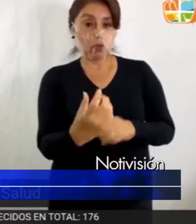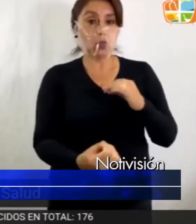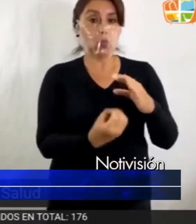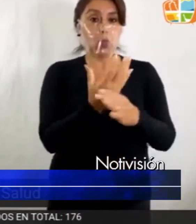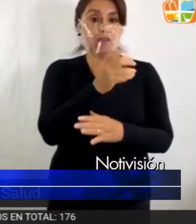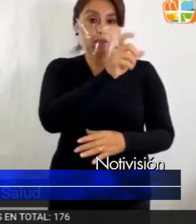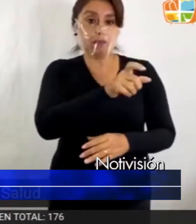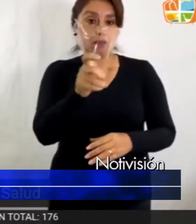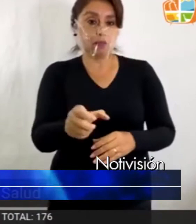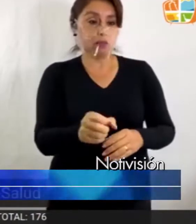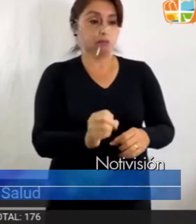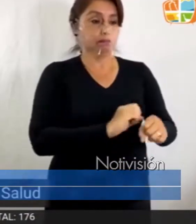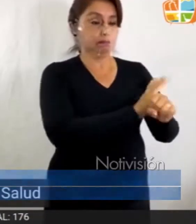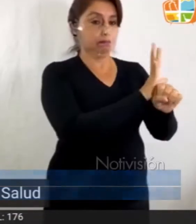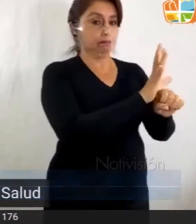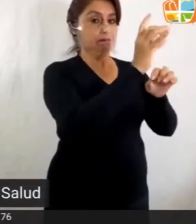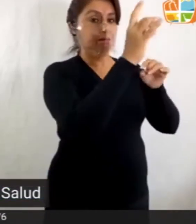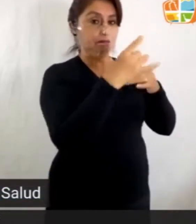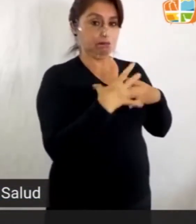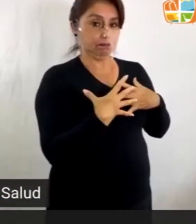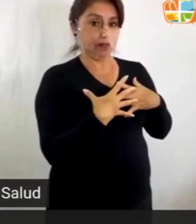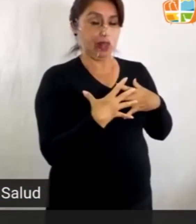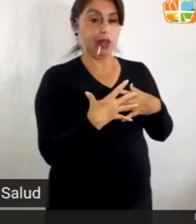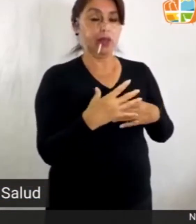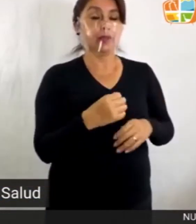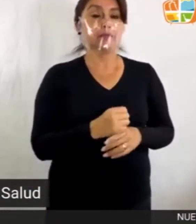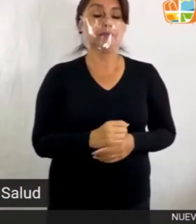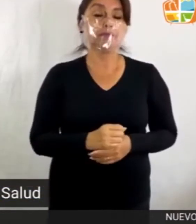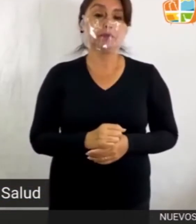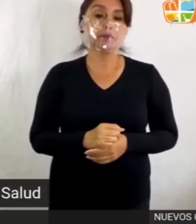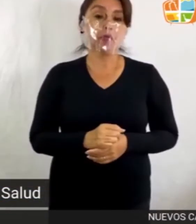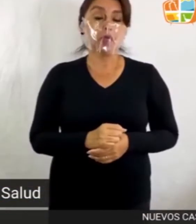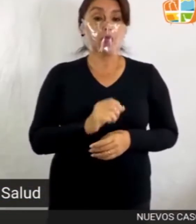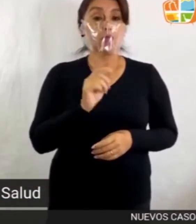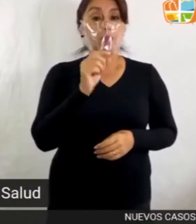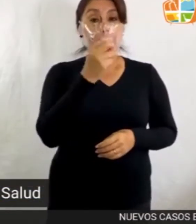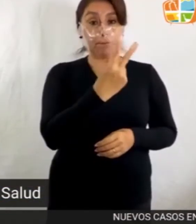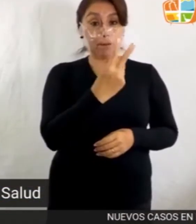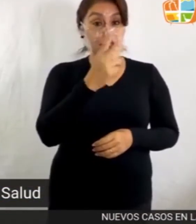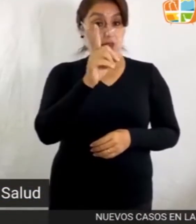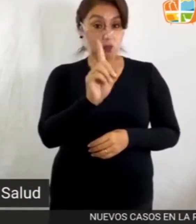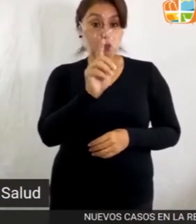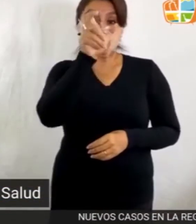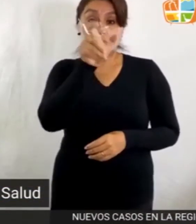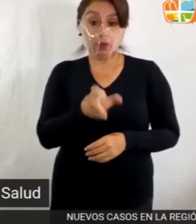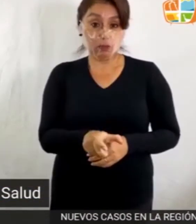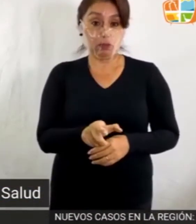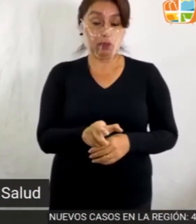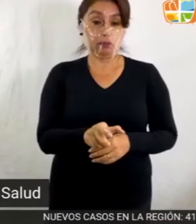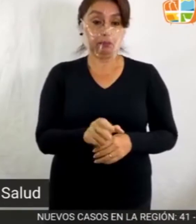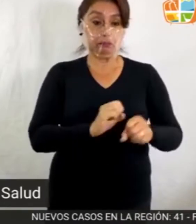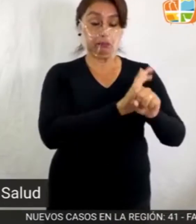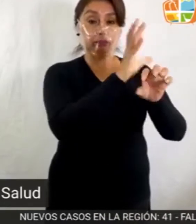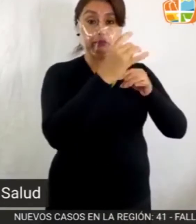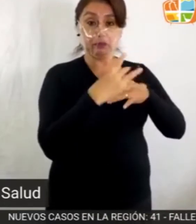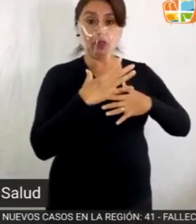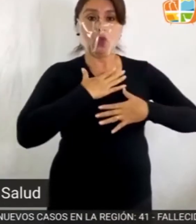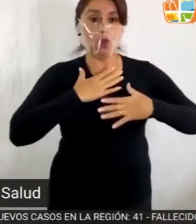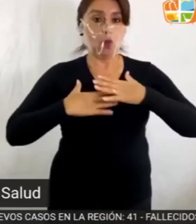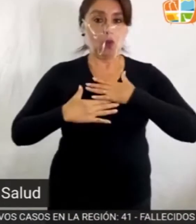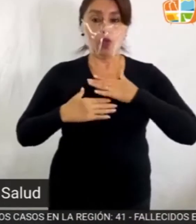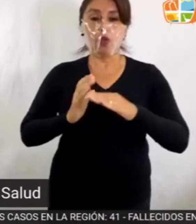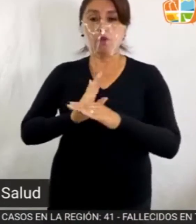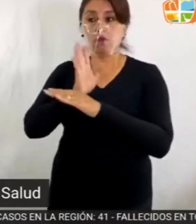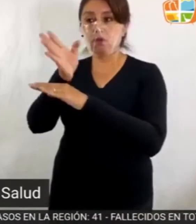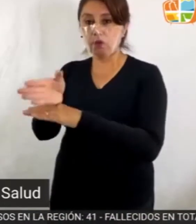COVID positivo en nuestra región, de los cuales podemos informar que 21 son pacientes con sintomatología que asistieron a